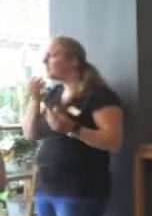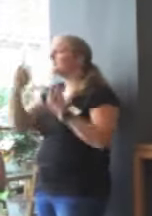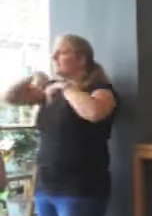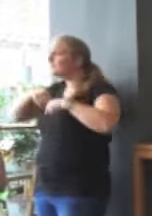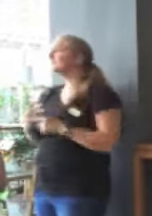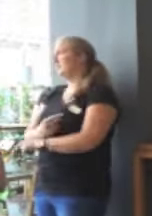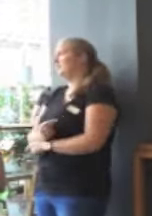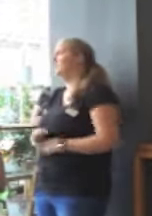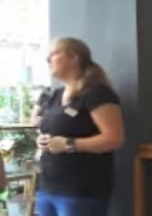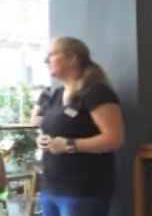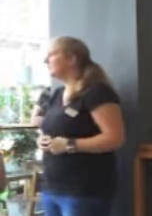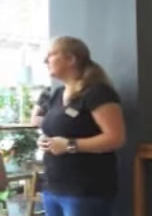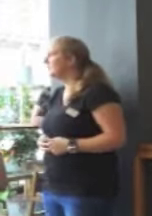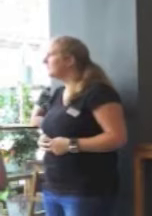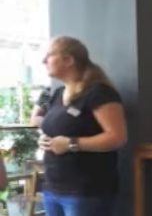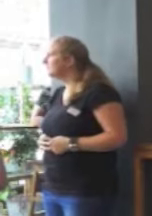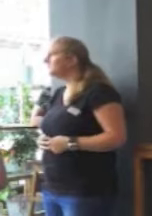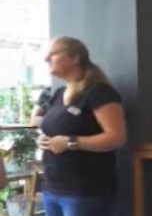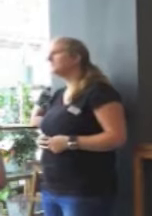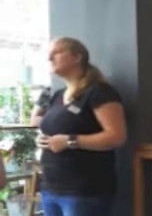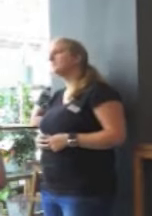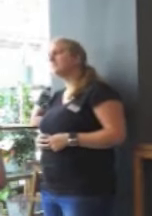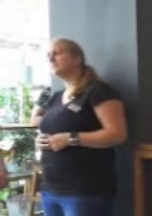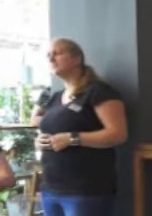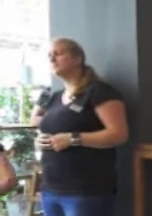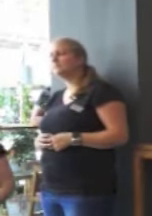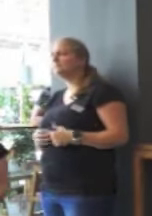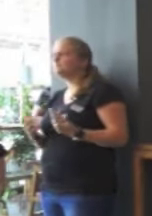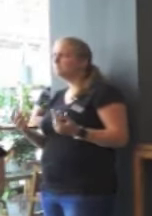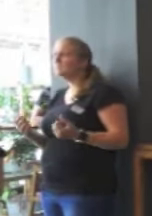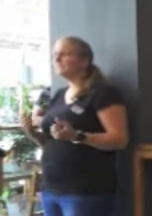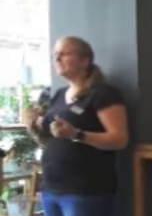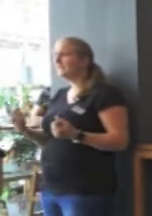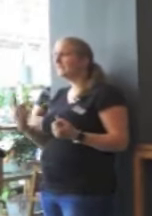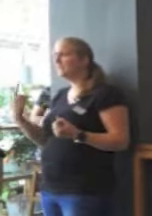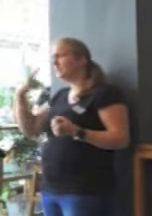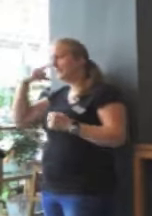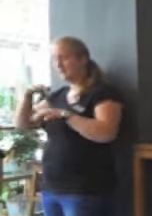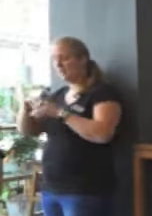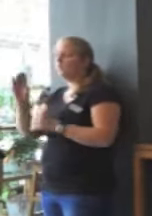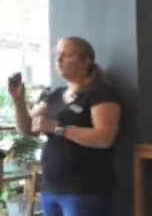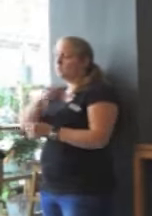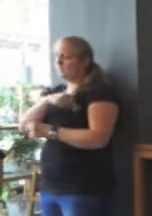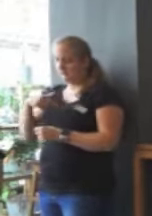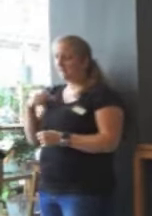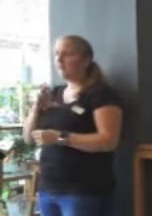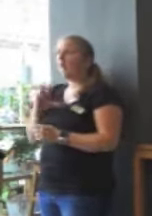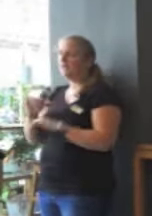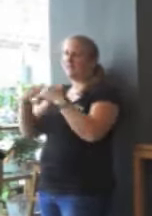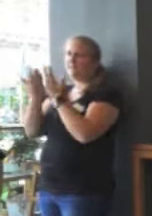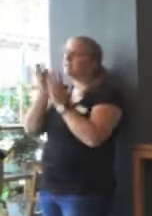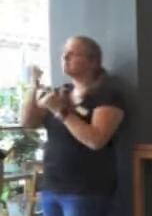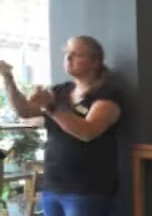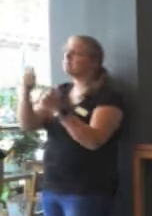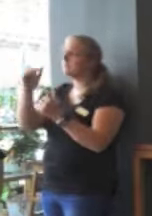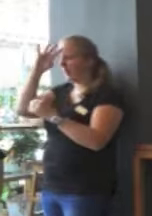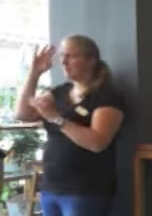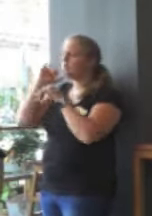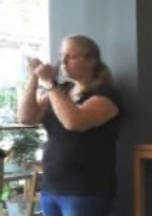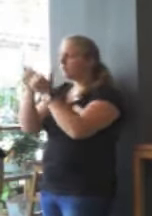och det är ju det här med att vi ena sidan har världens bästa äldreomsorg. Och samtidigt